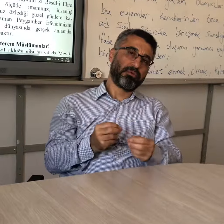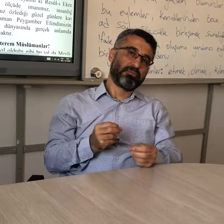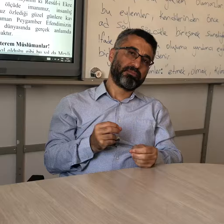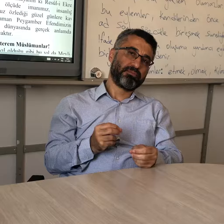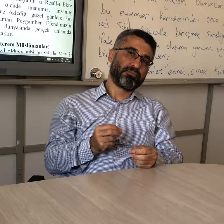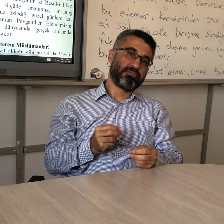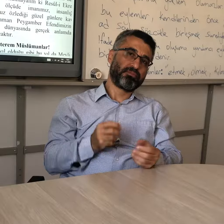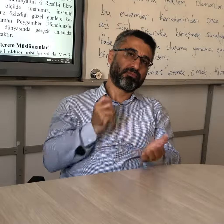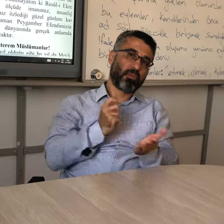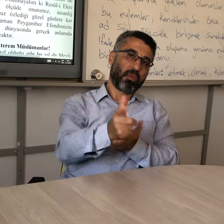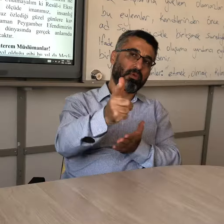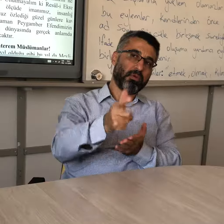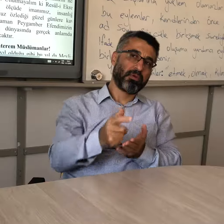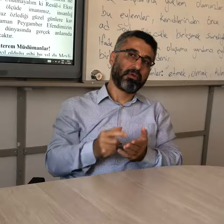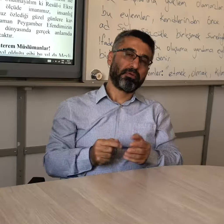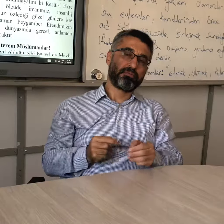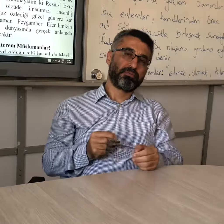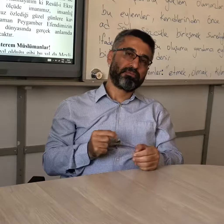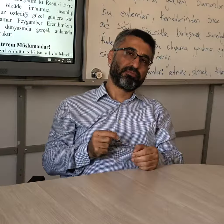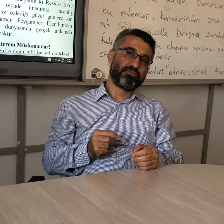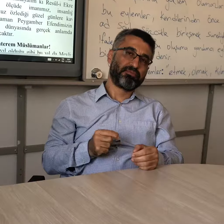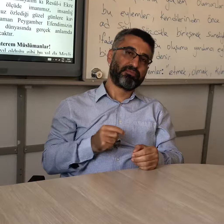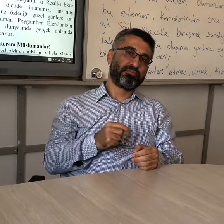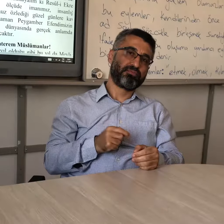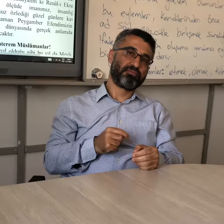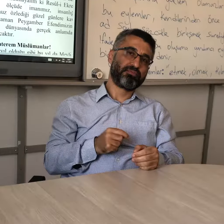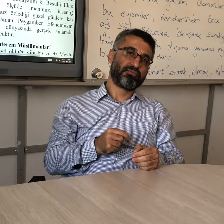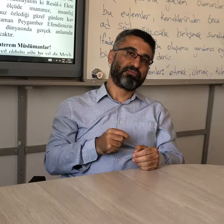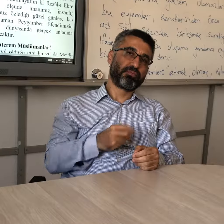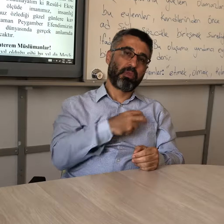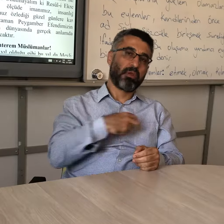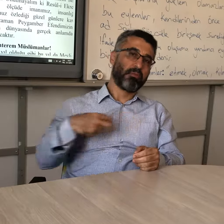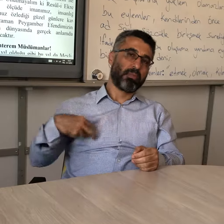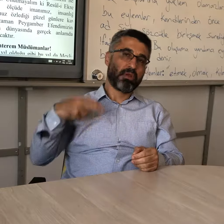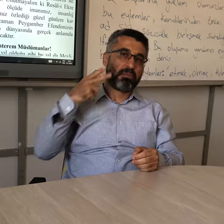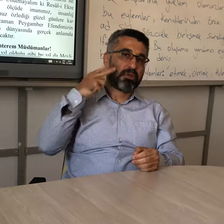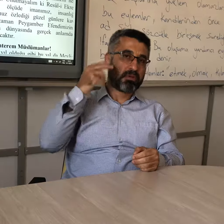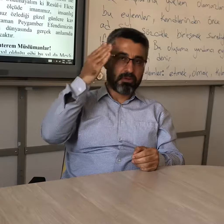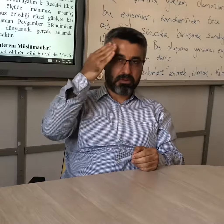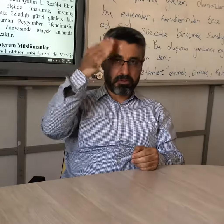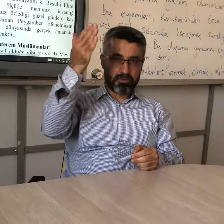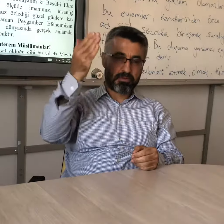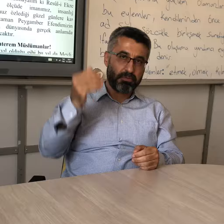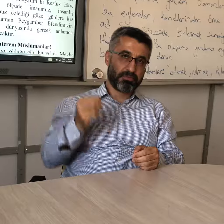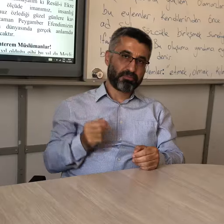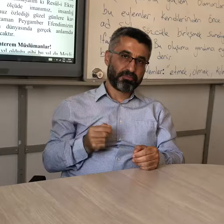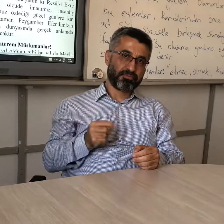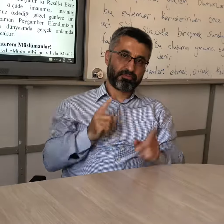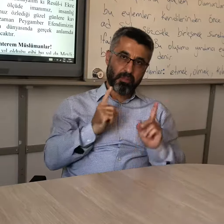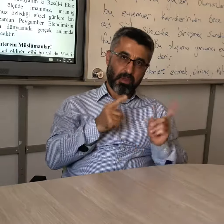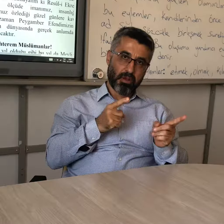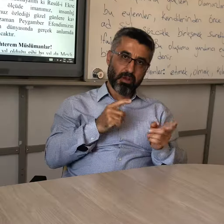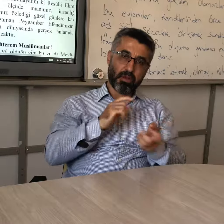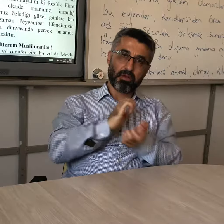gönderdiği, Resul-i Zişan Efendimize, aline ve ashabına,